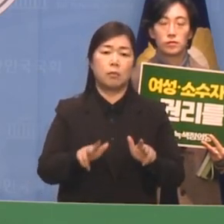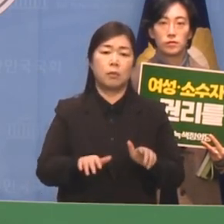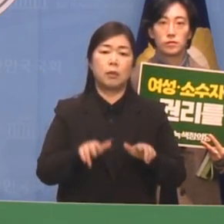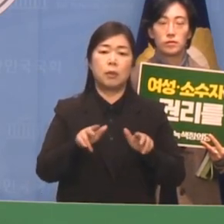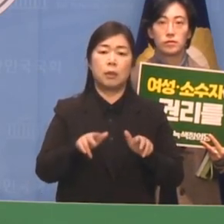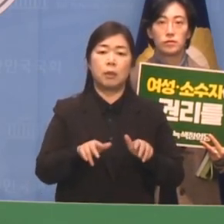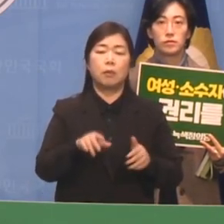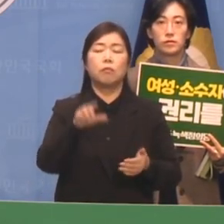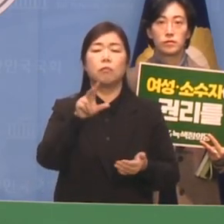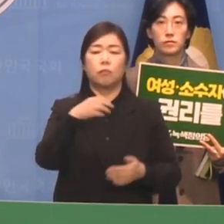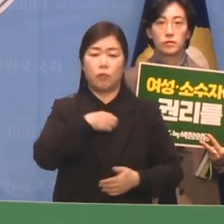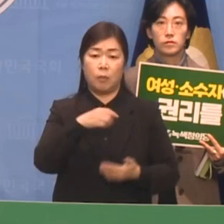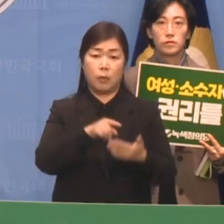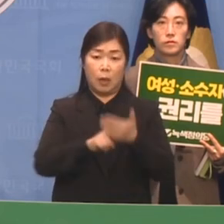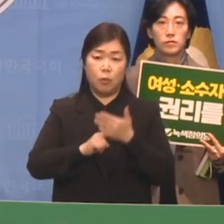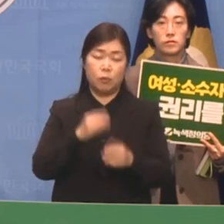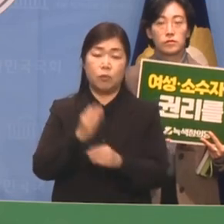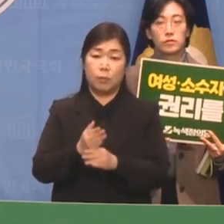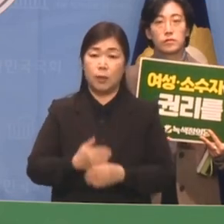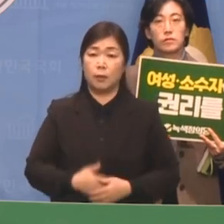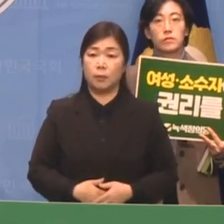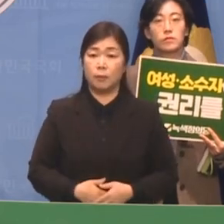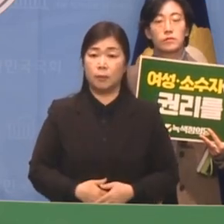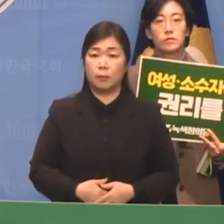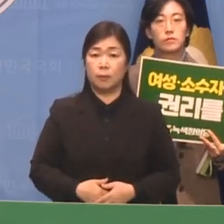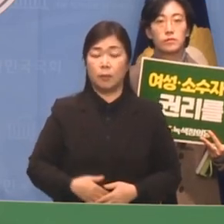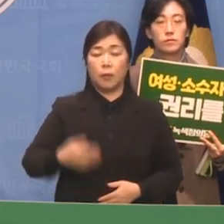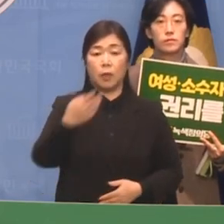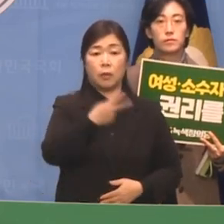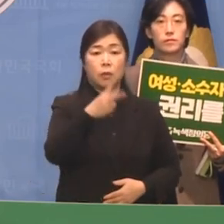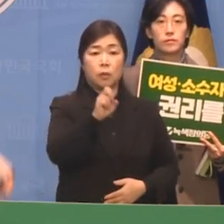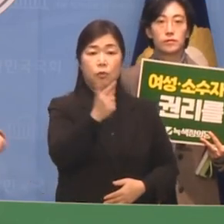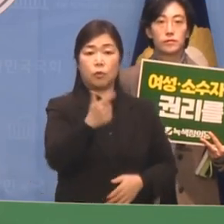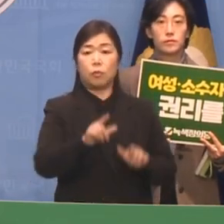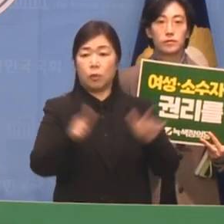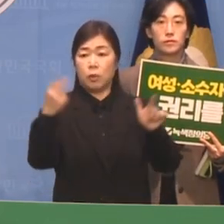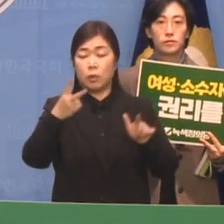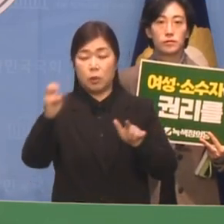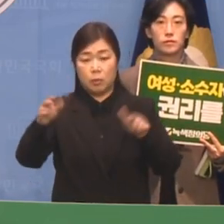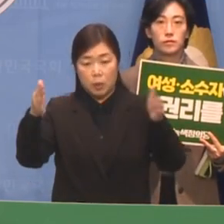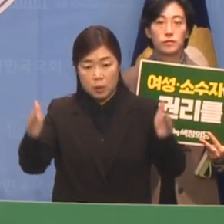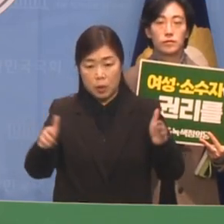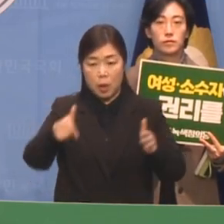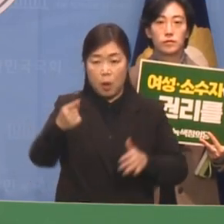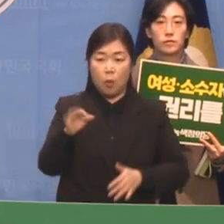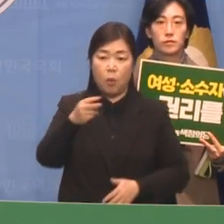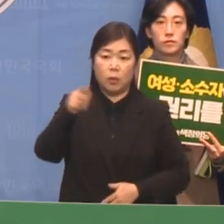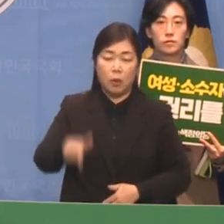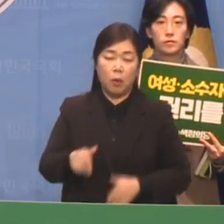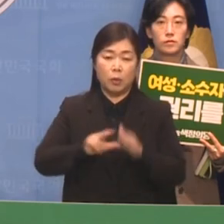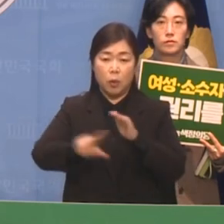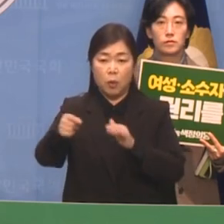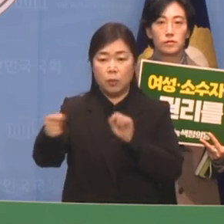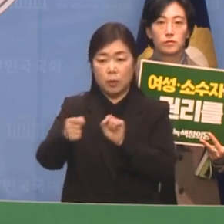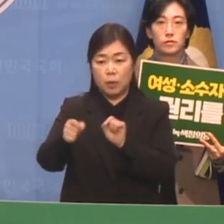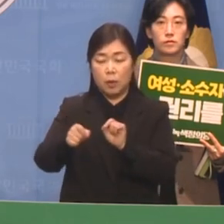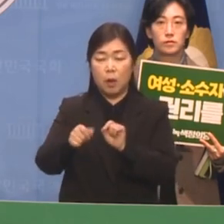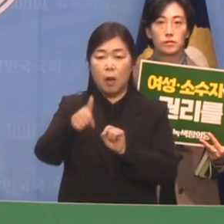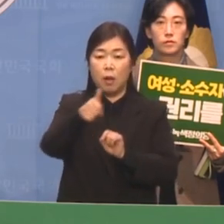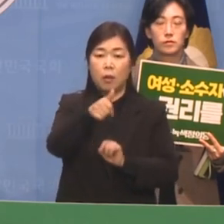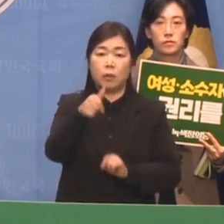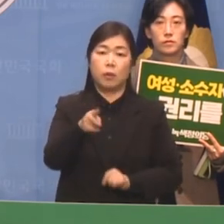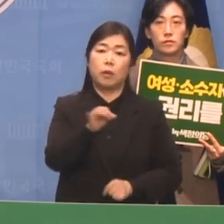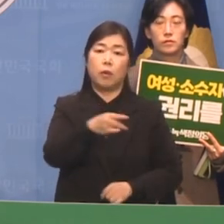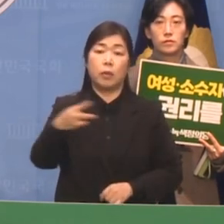있습니다. 저는 2016년부터 2020년까지 공덕역 부근 경의선 공유지에서 활동을